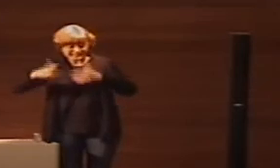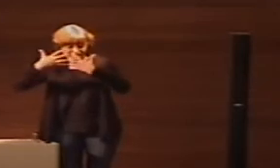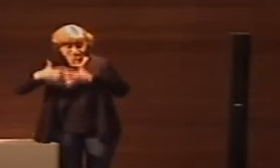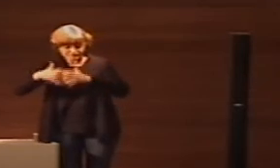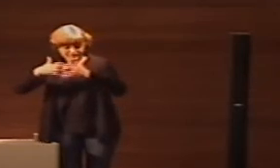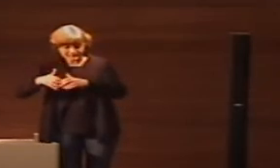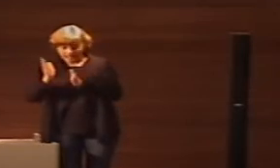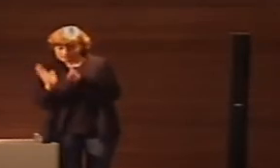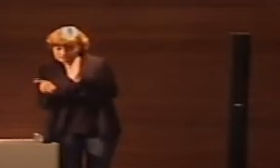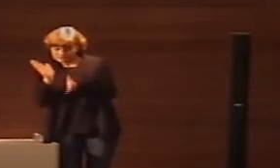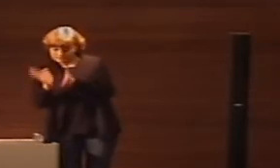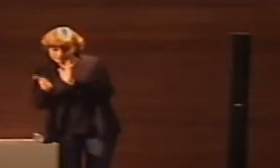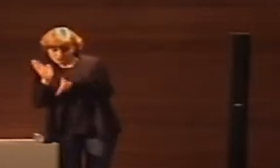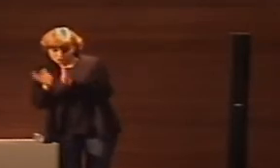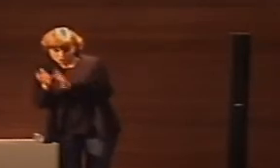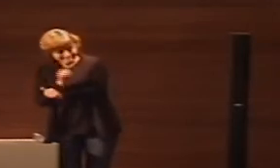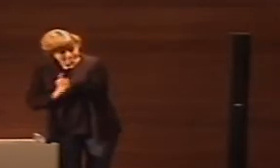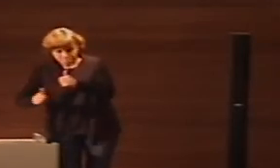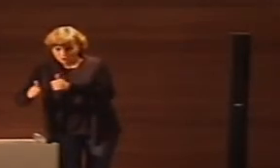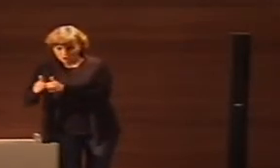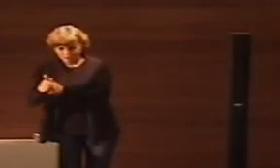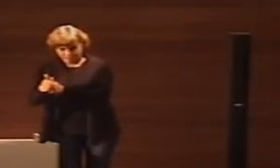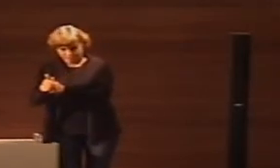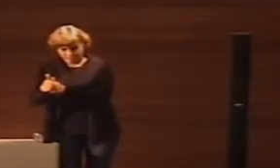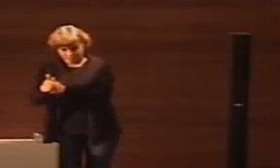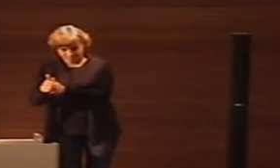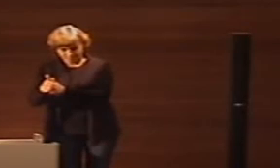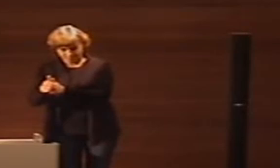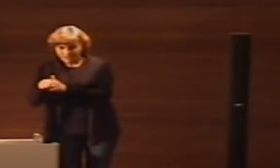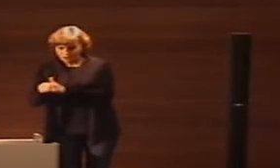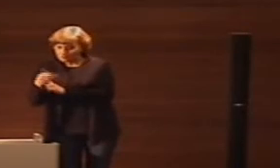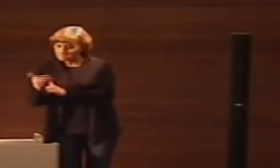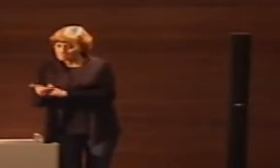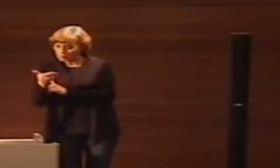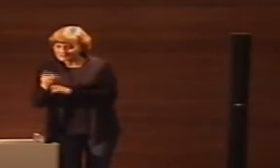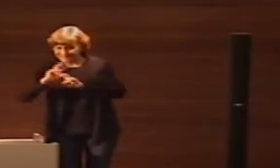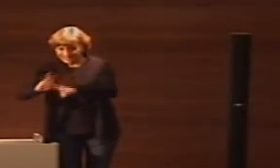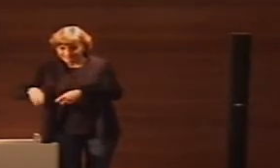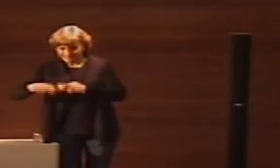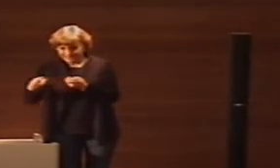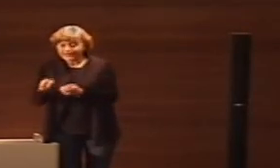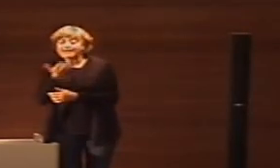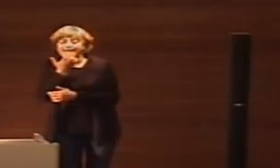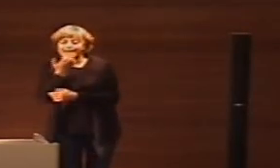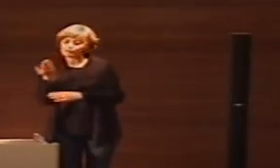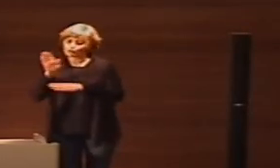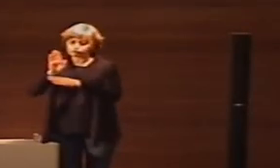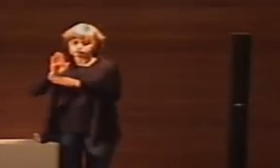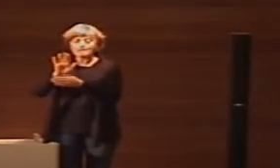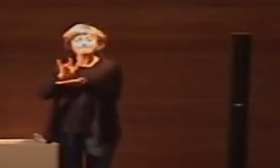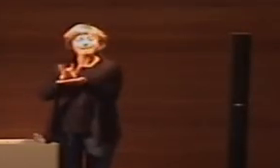mucha importancia. Incluso es la contribución principal al reciclaje. Por ejemplo, Valencia es un caso paradigmático,